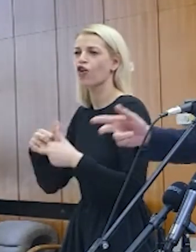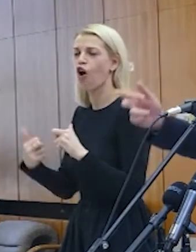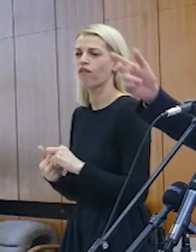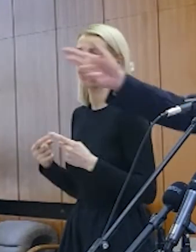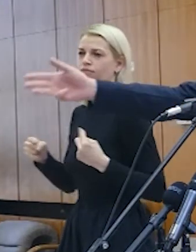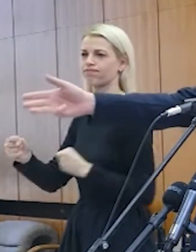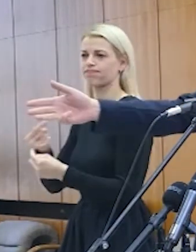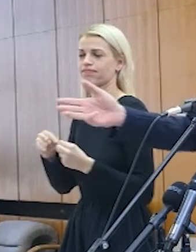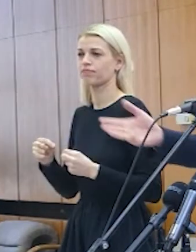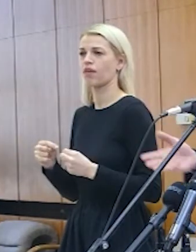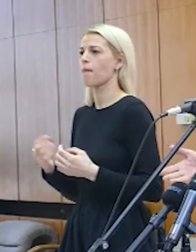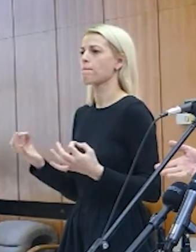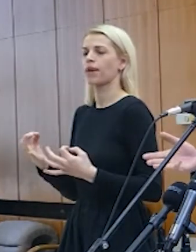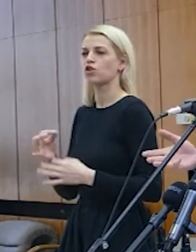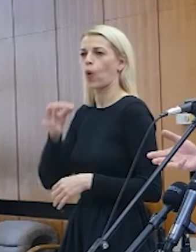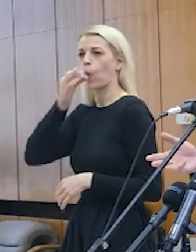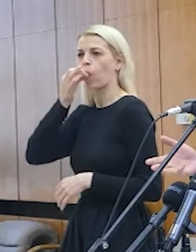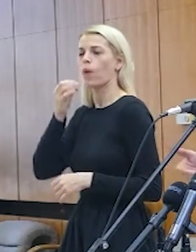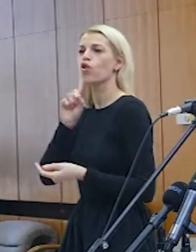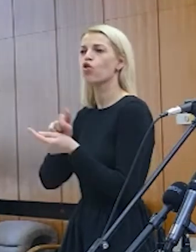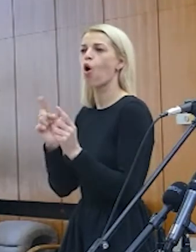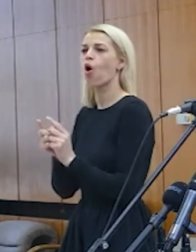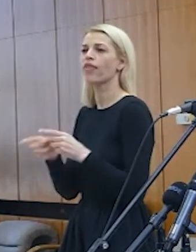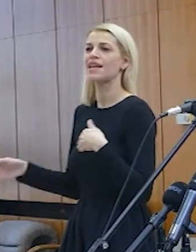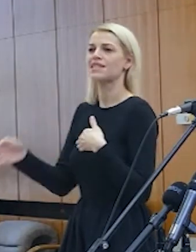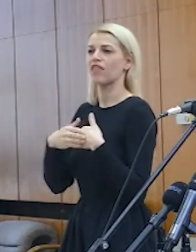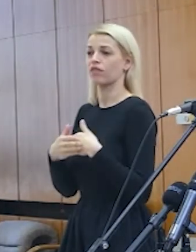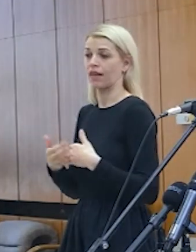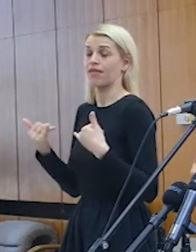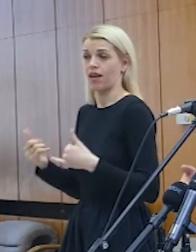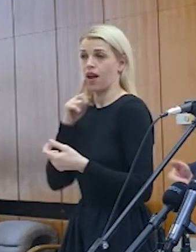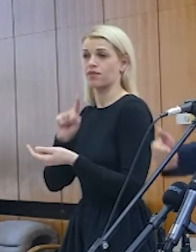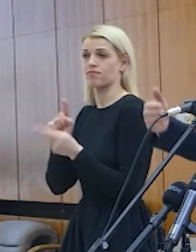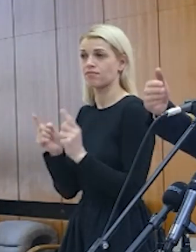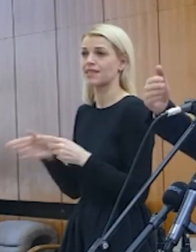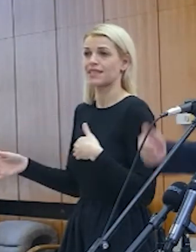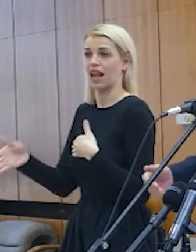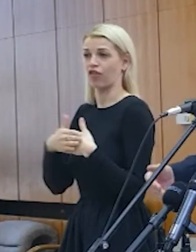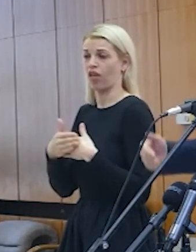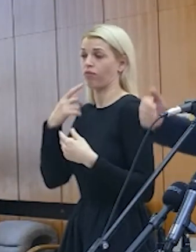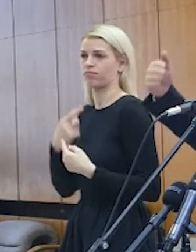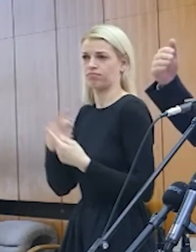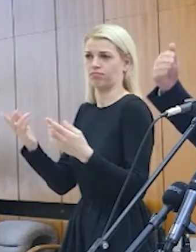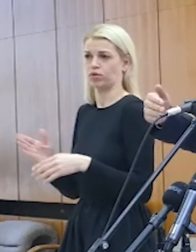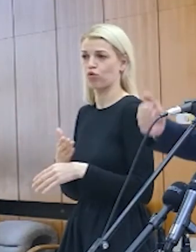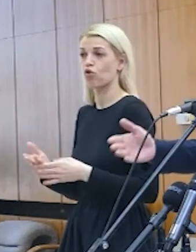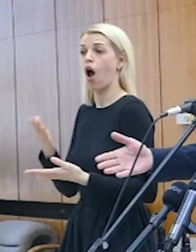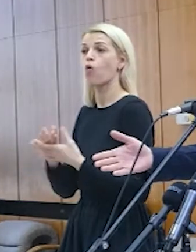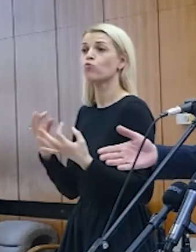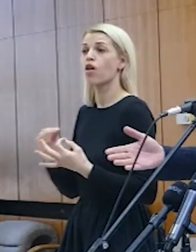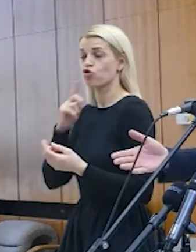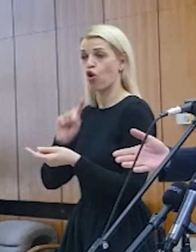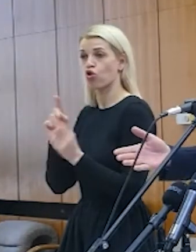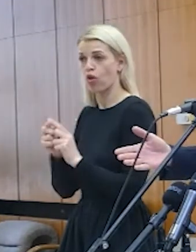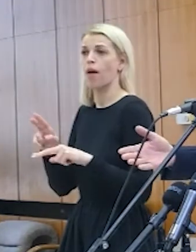hentoto. Prečo sa nedokážu dohodnúť za zatvorenými dverami? No tak teraz sa dohodujeme za zatvorenými dverami a keď tá dohoda bude, ja vás o tom budem